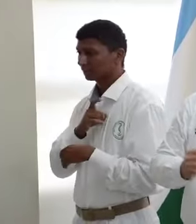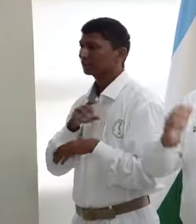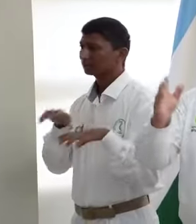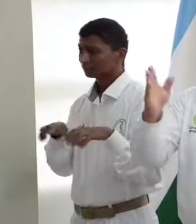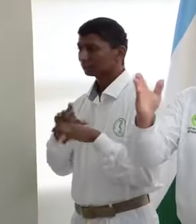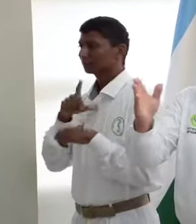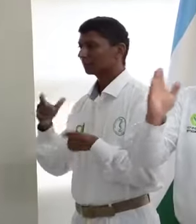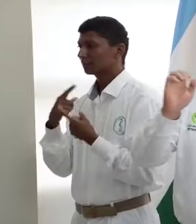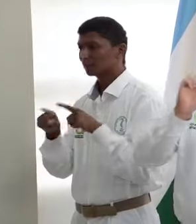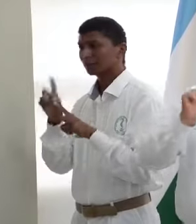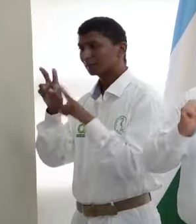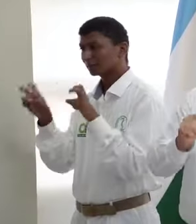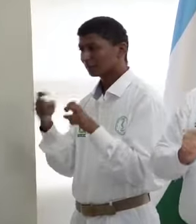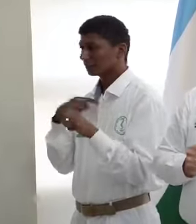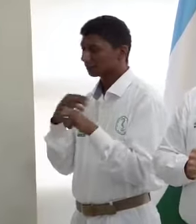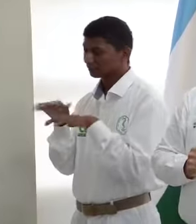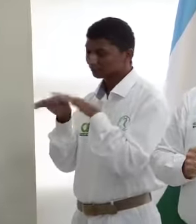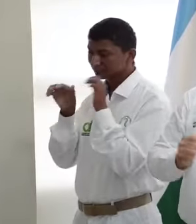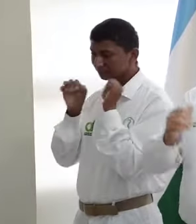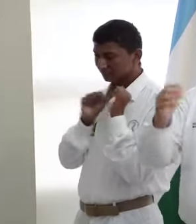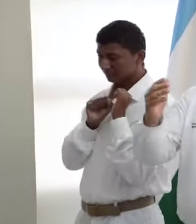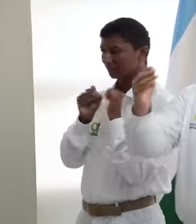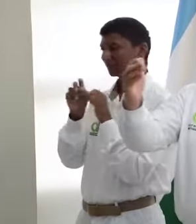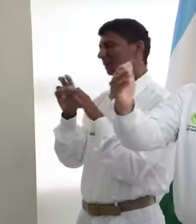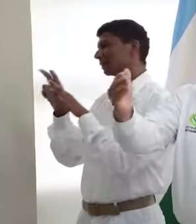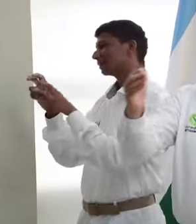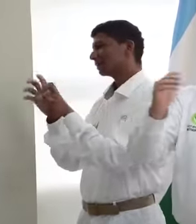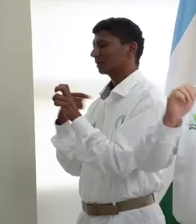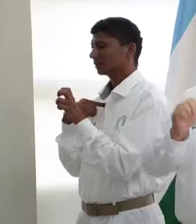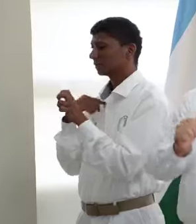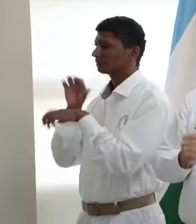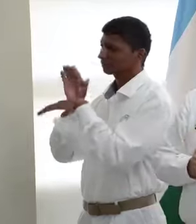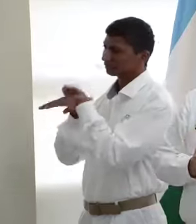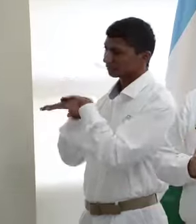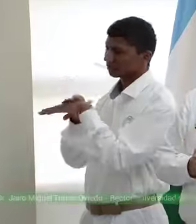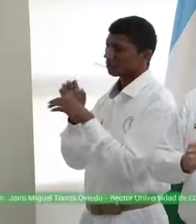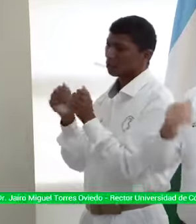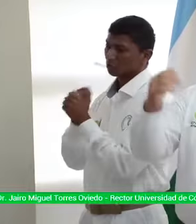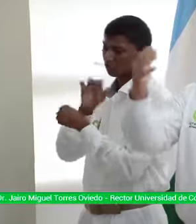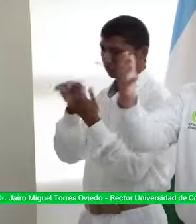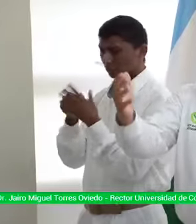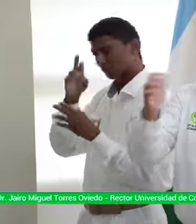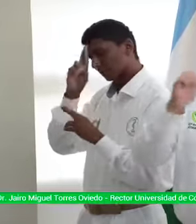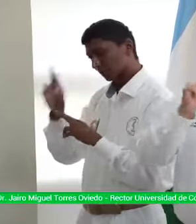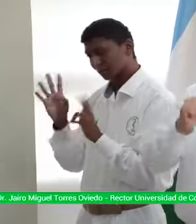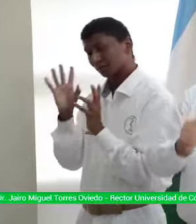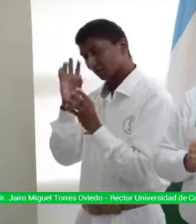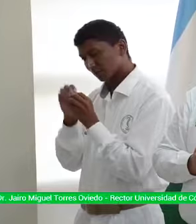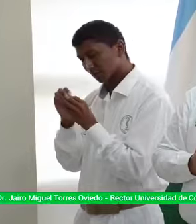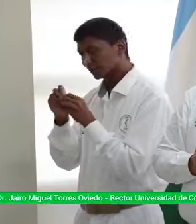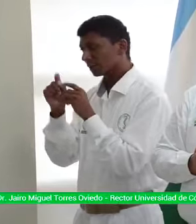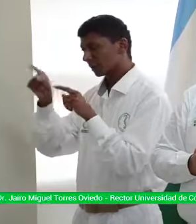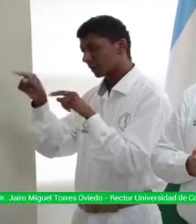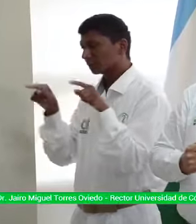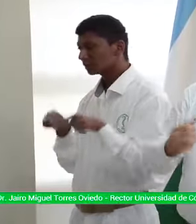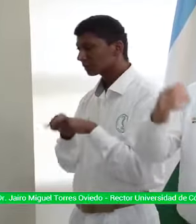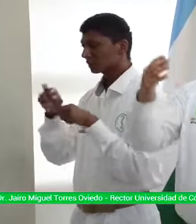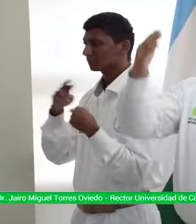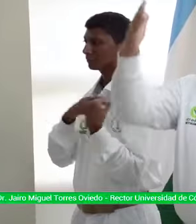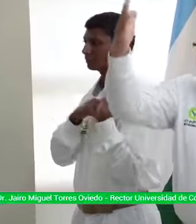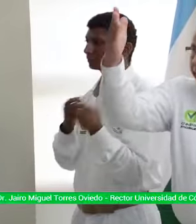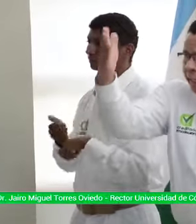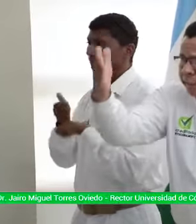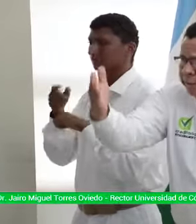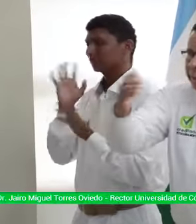está liderando, pero en ese tema me aparto de él. En ese tema, el llamado que yo le hago con todo el respeto y en el marco de la autoridad que él representa, es